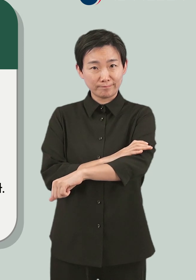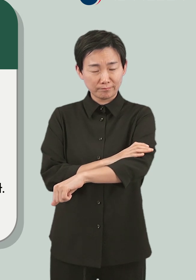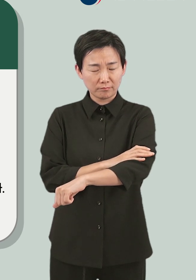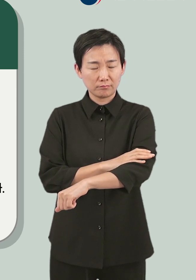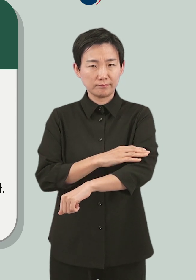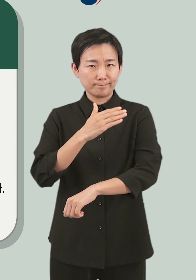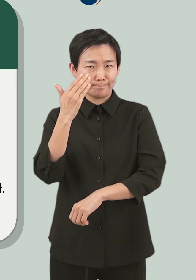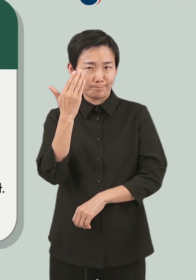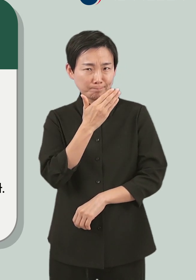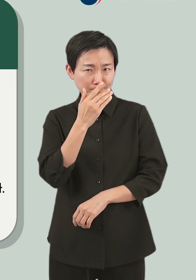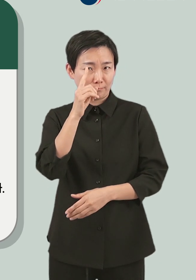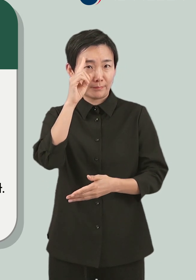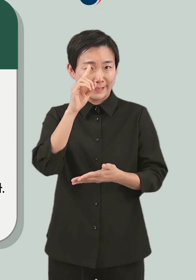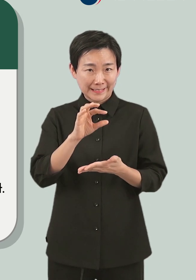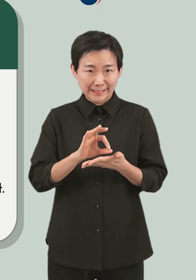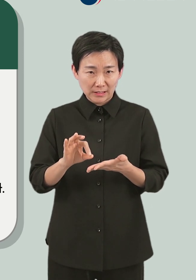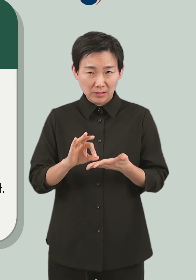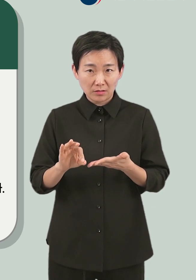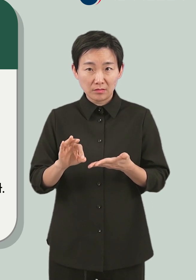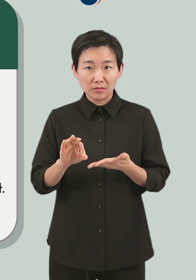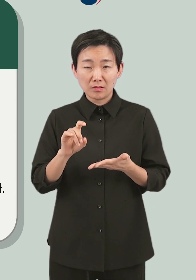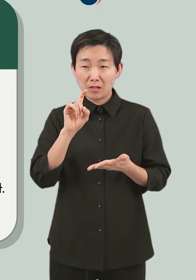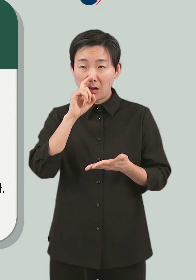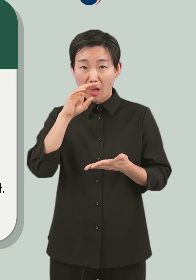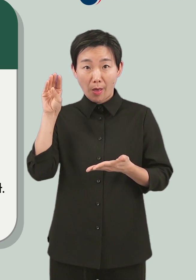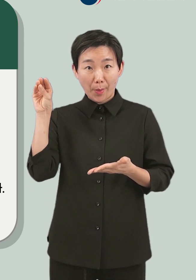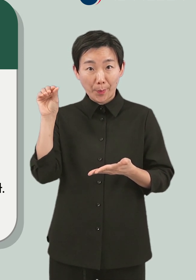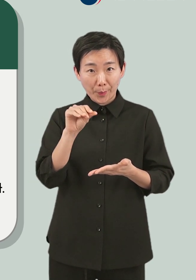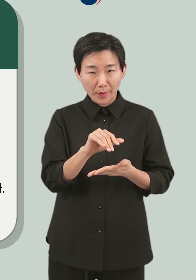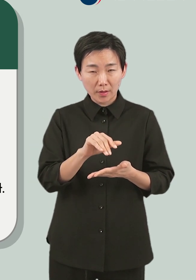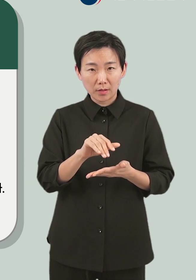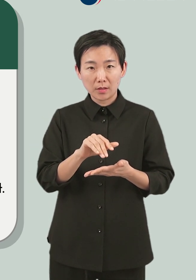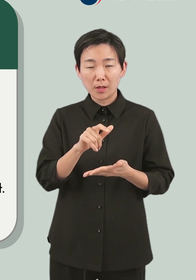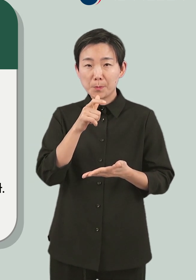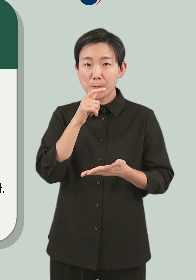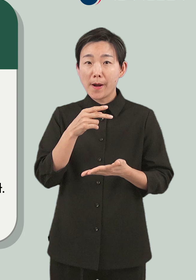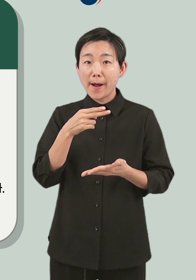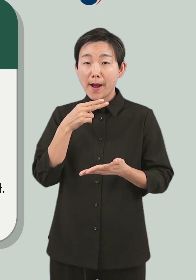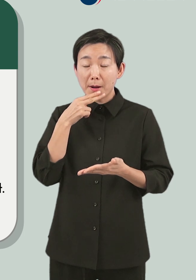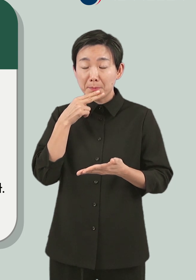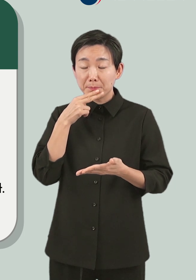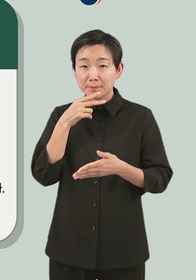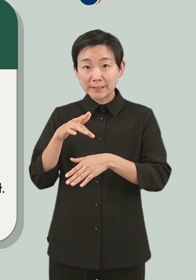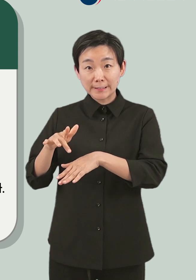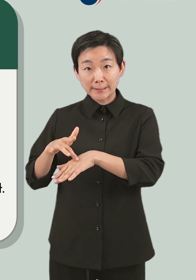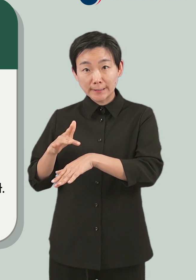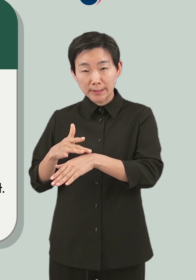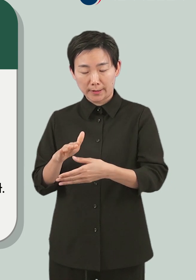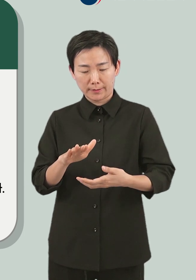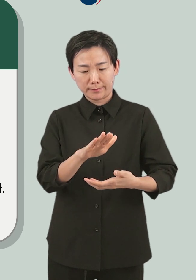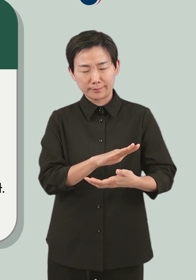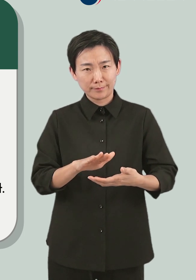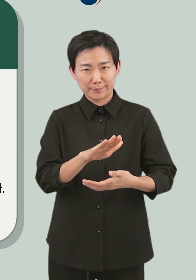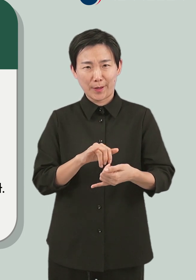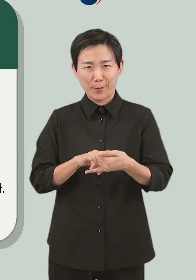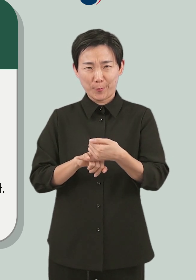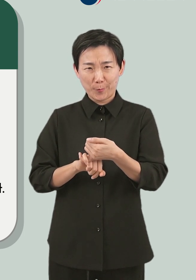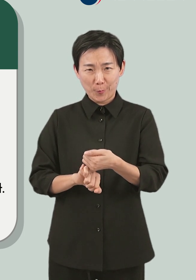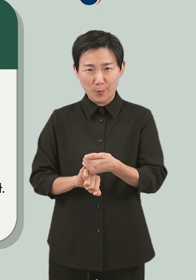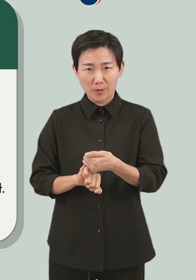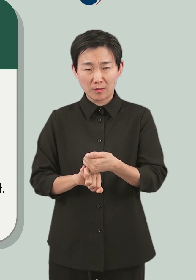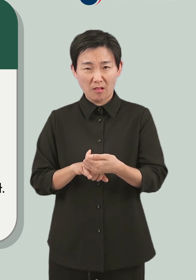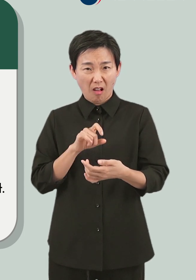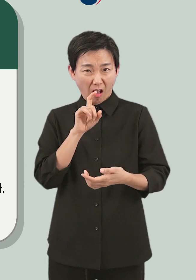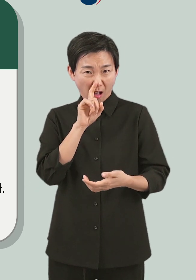본 의료기기는 항상 청결하게 천결하게 하며 먼지는 부드럽고 마른 천으로 닦아냅니다. 심하게